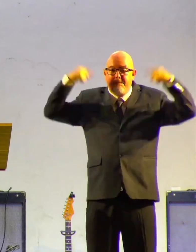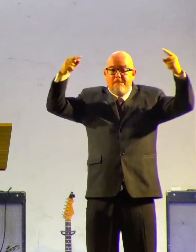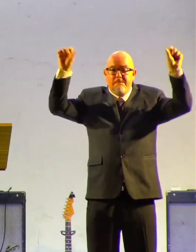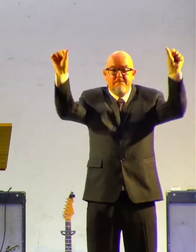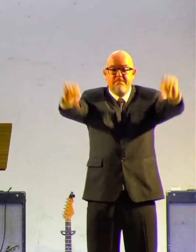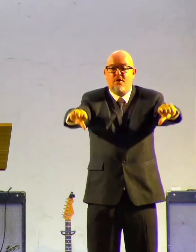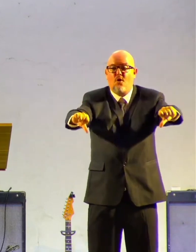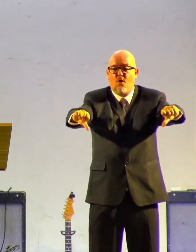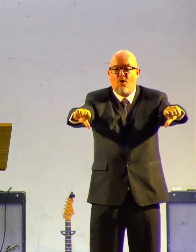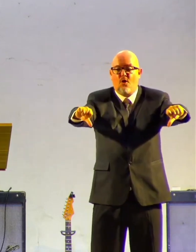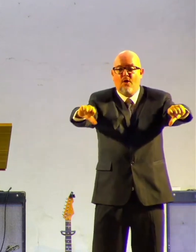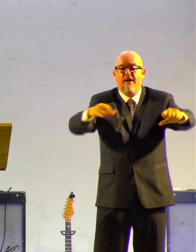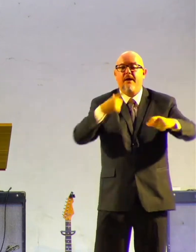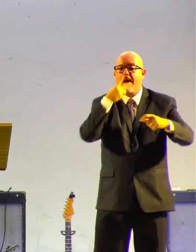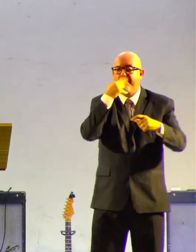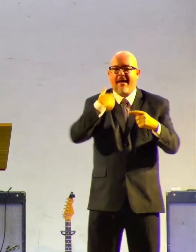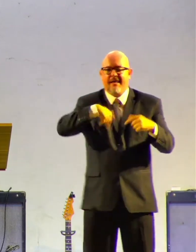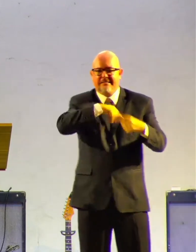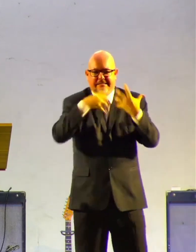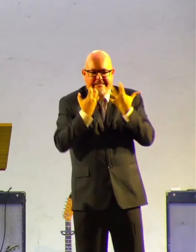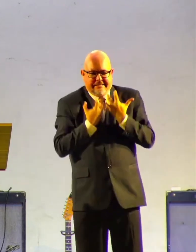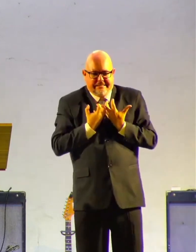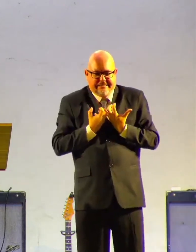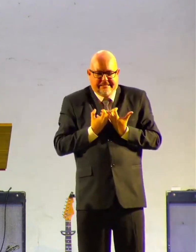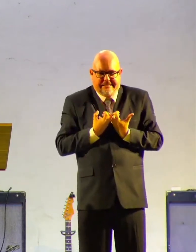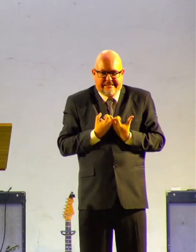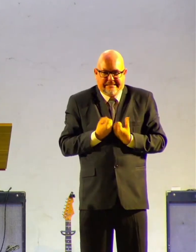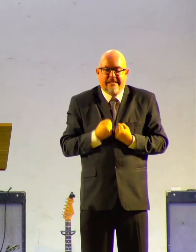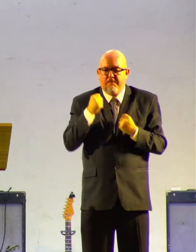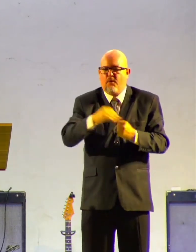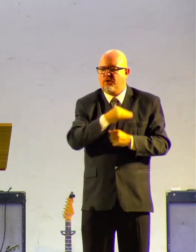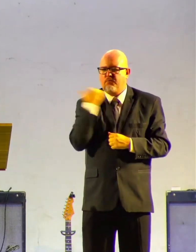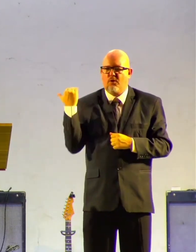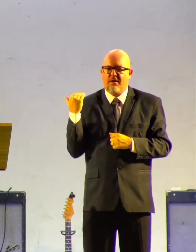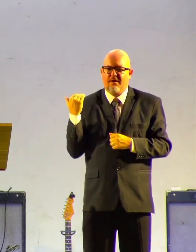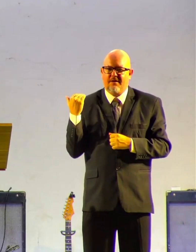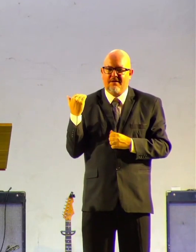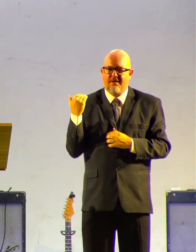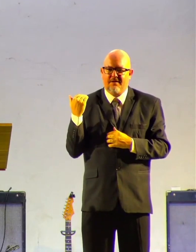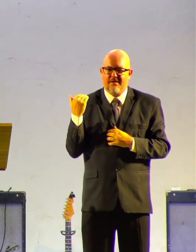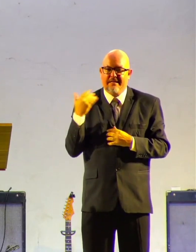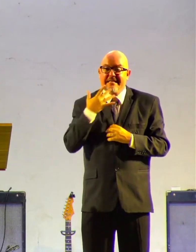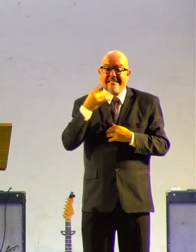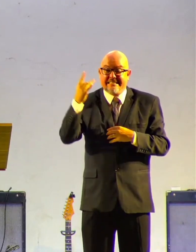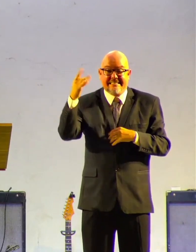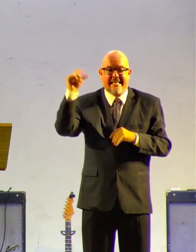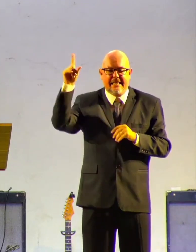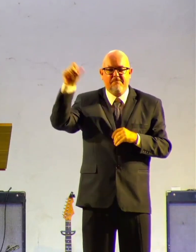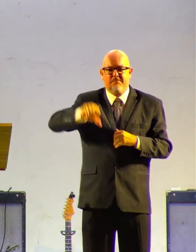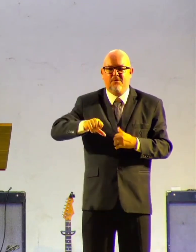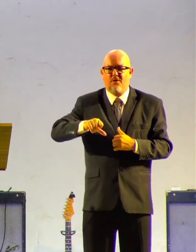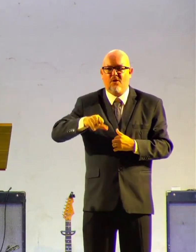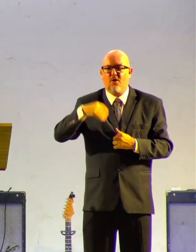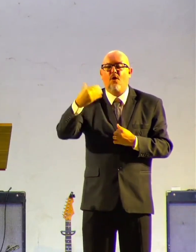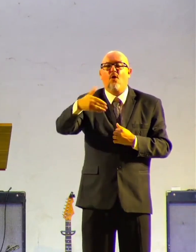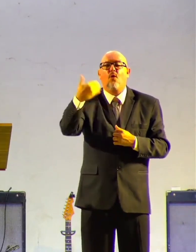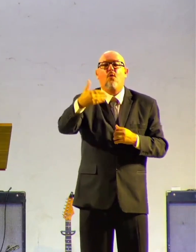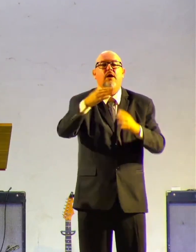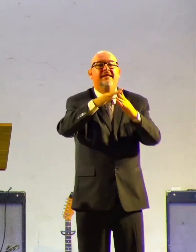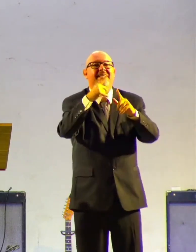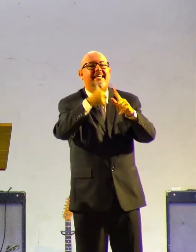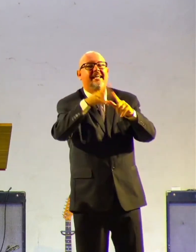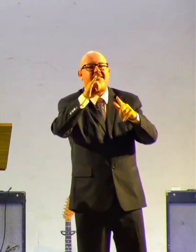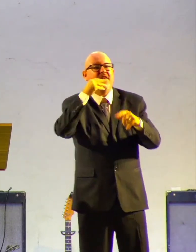A sede seca você. A sede mata você. Sabe quando a igreja vai experimentar um